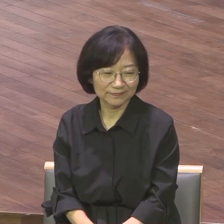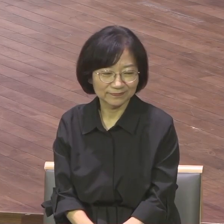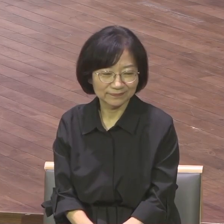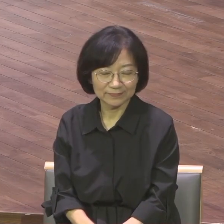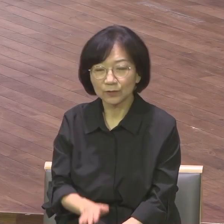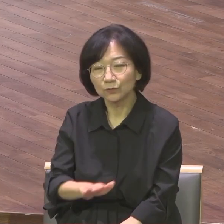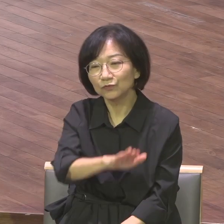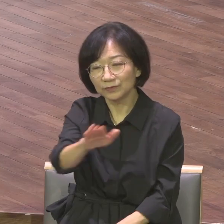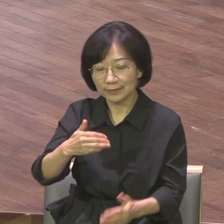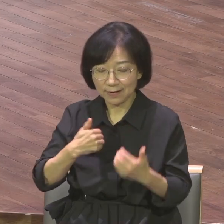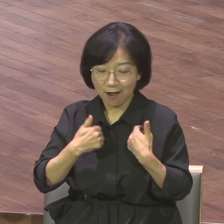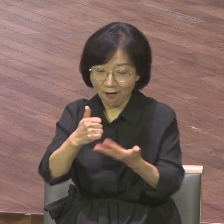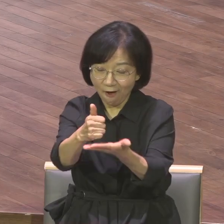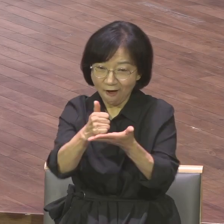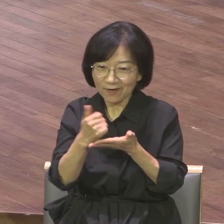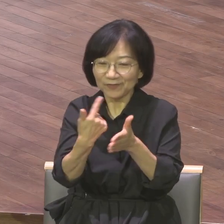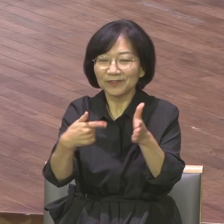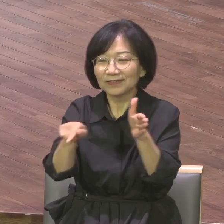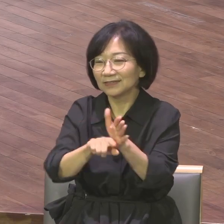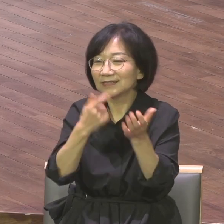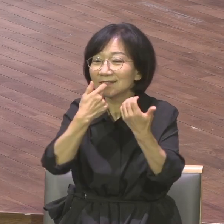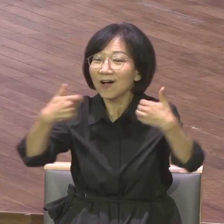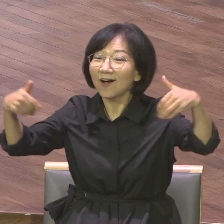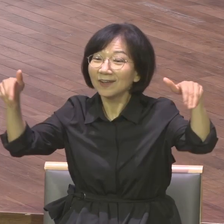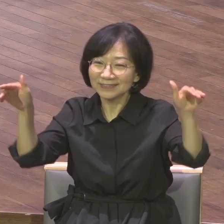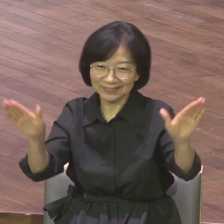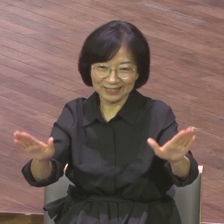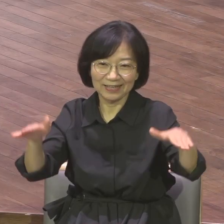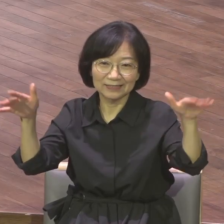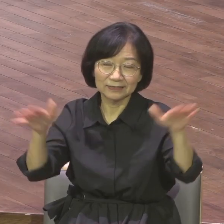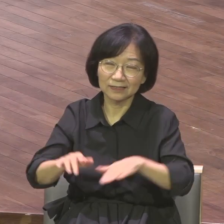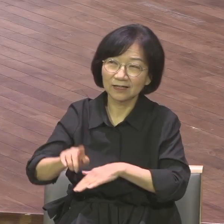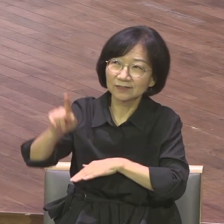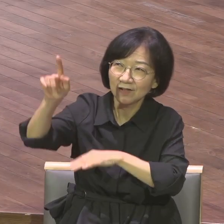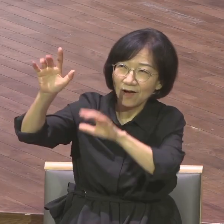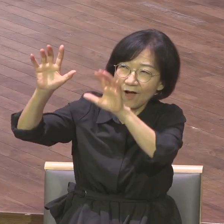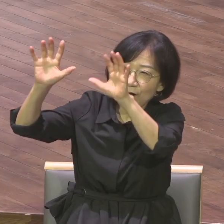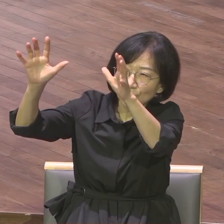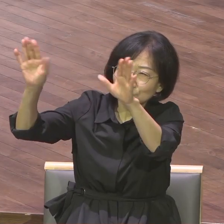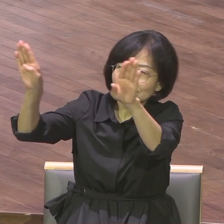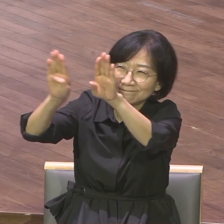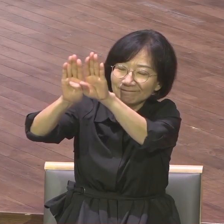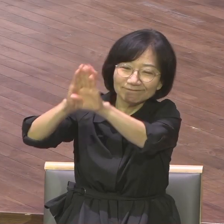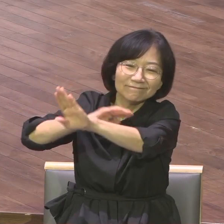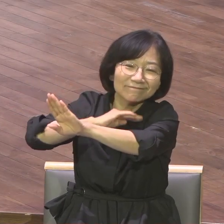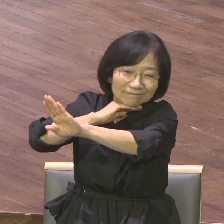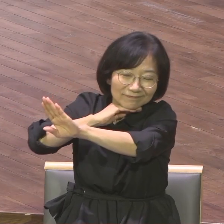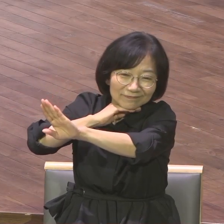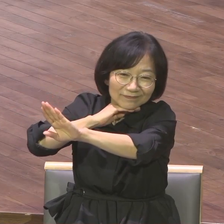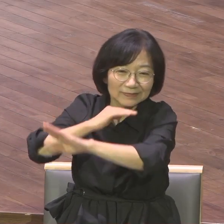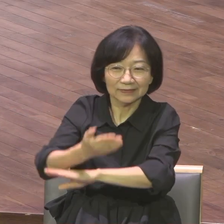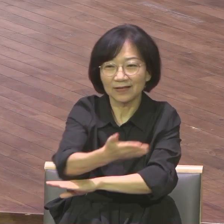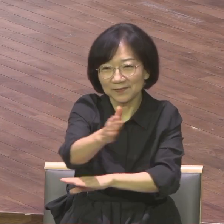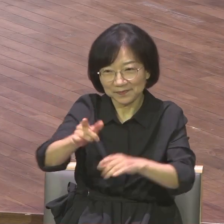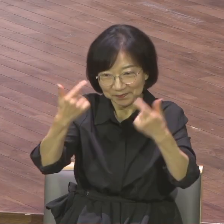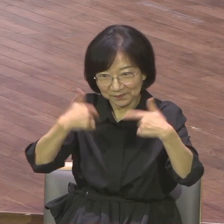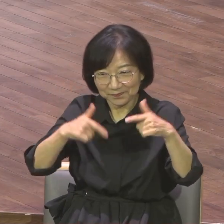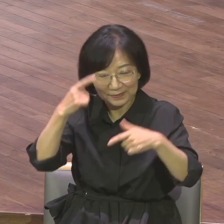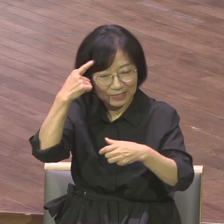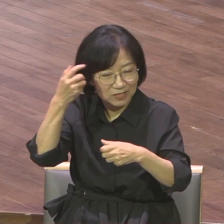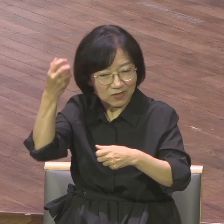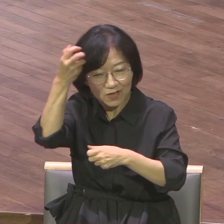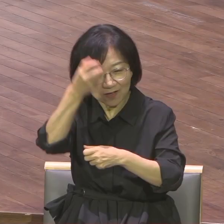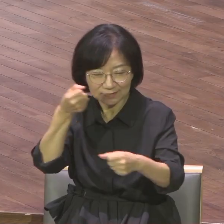그를 영접하려 천사들이 문 앞에 서 있다고 합니다. 날마다 영적으로 깨어서 영적 싸움에 승리하시길